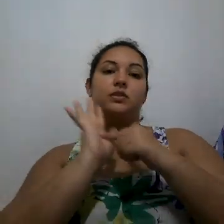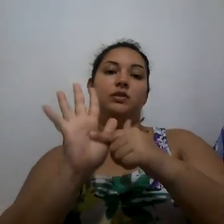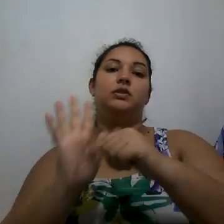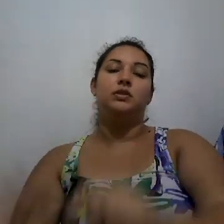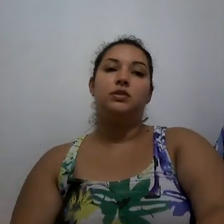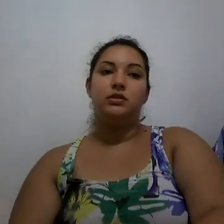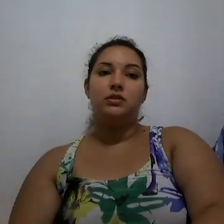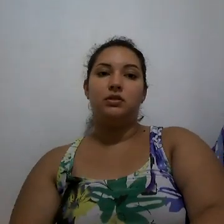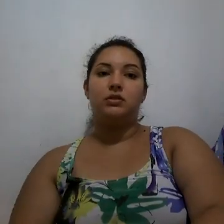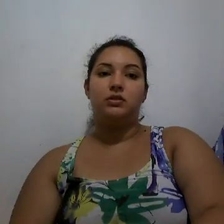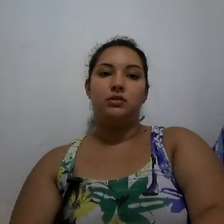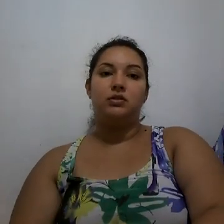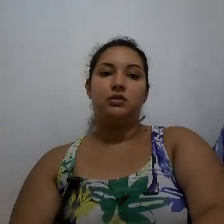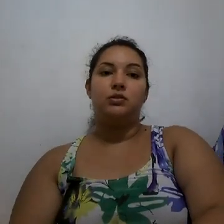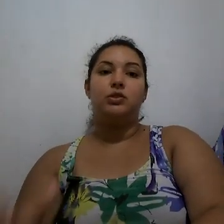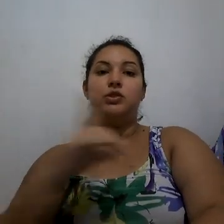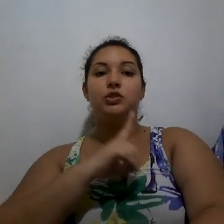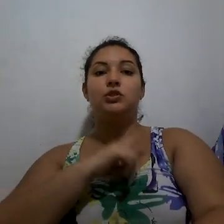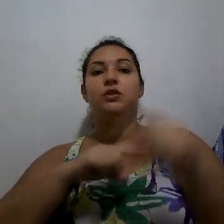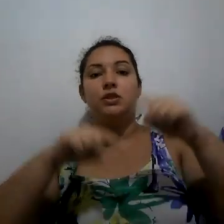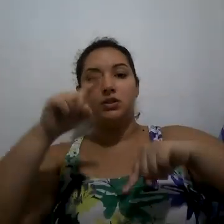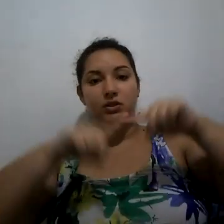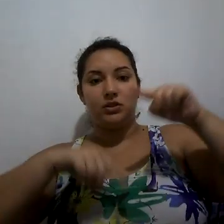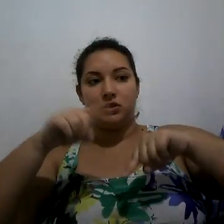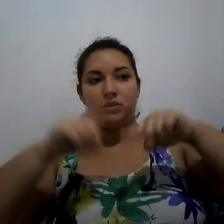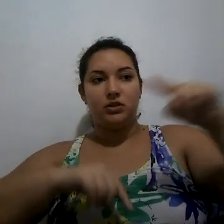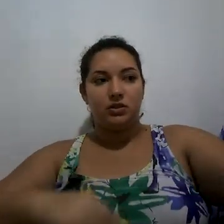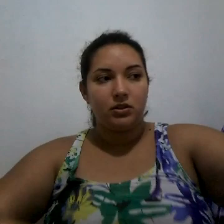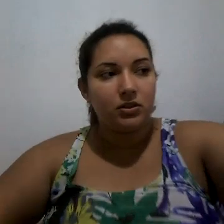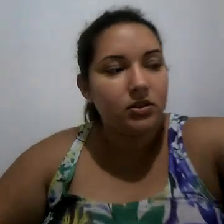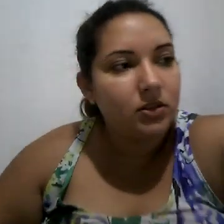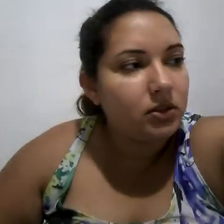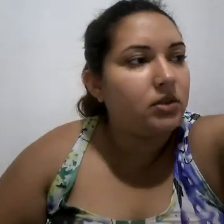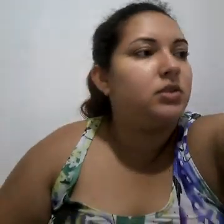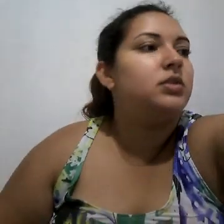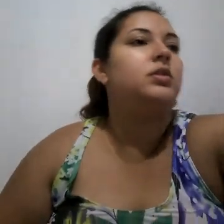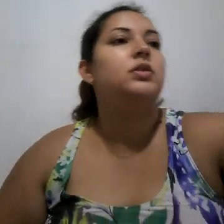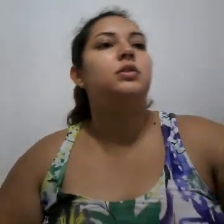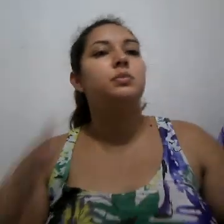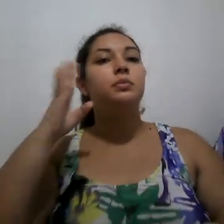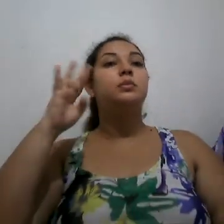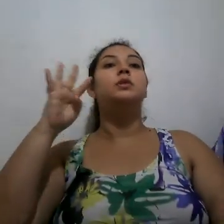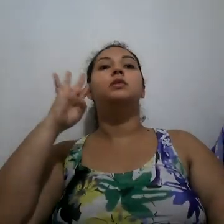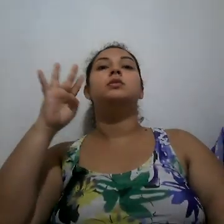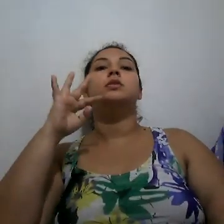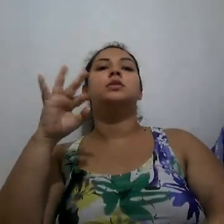nesse material, ok? Então, nós temos que nos preocupar com isso também. E pensem vocês que, será que a mesma técnica que eu